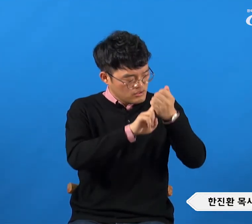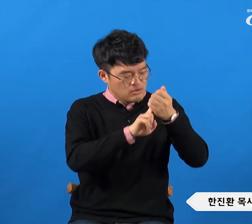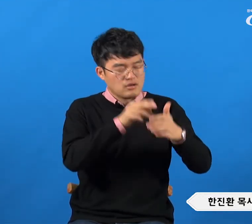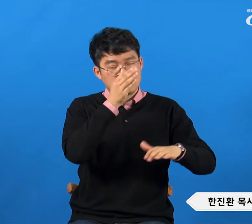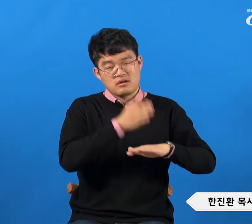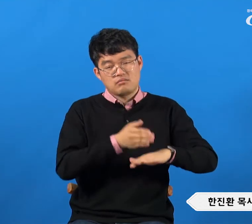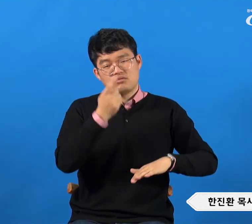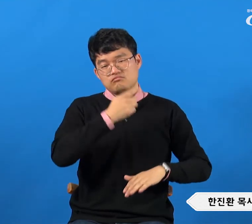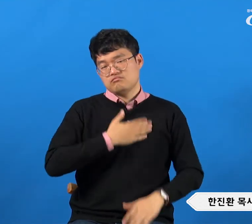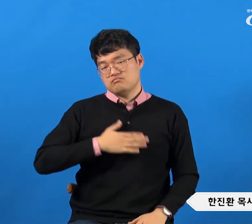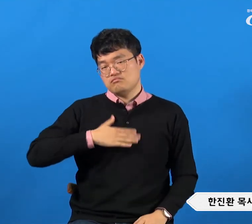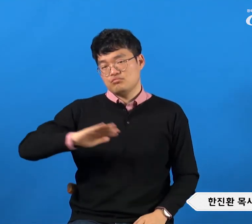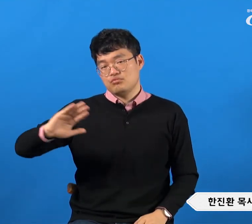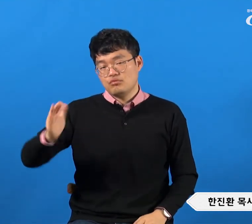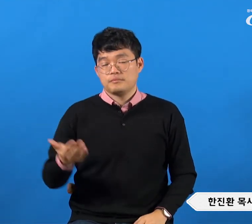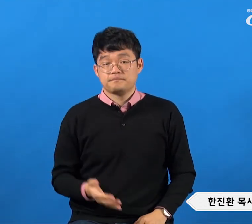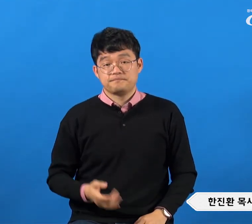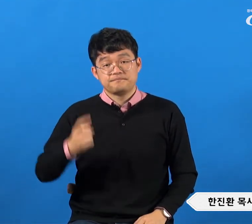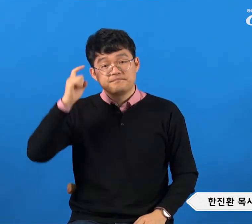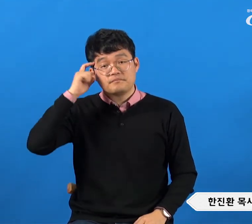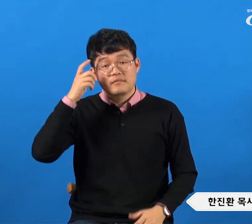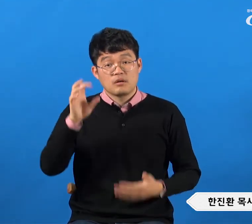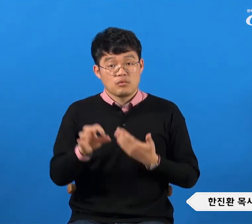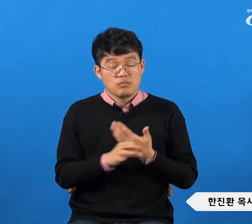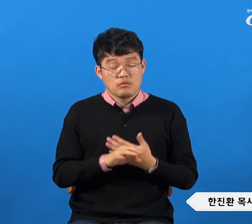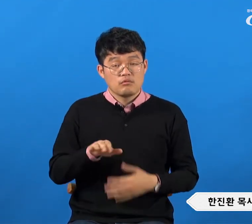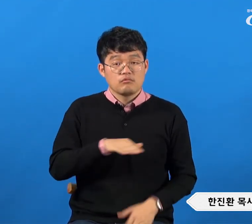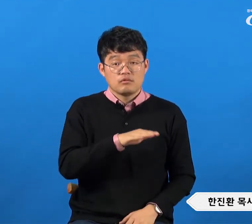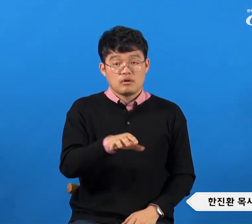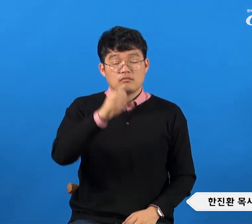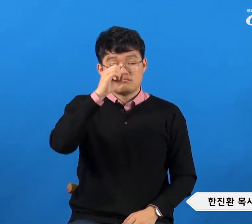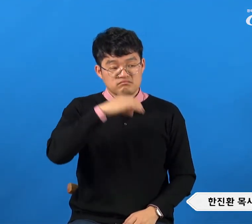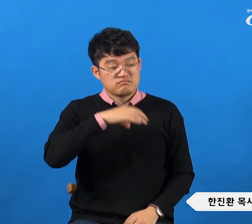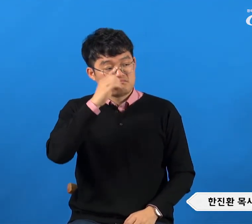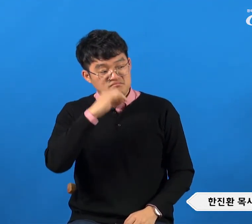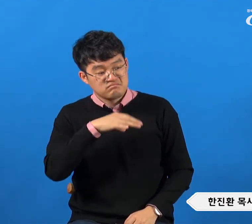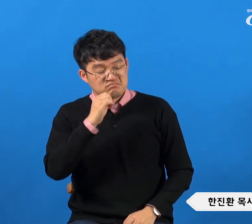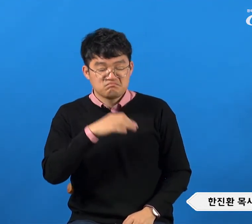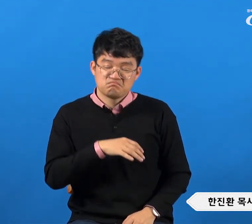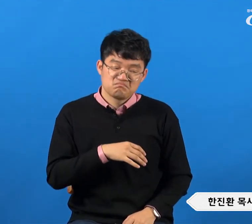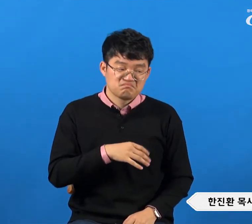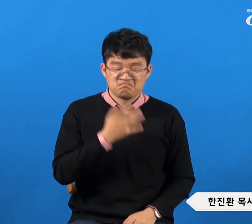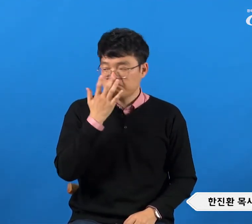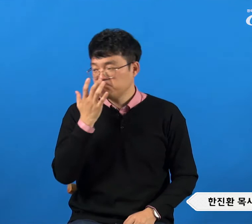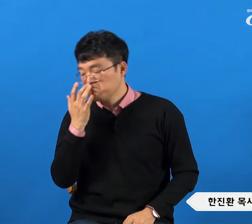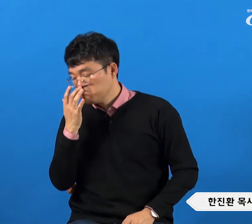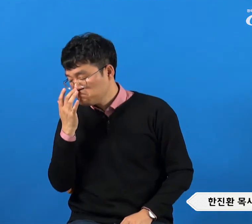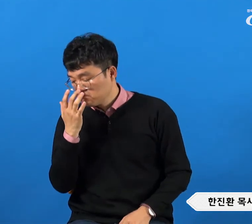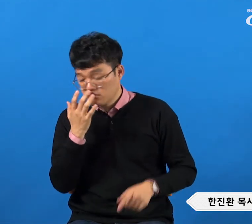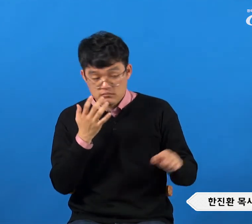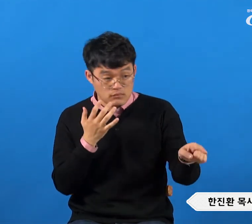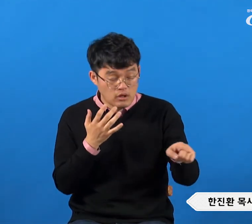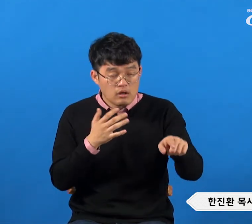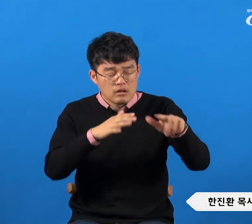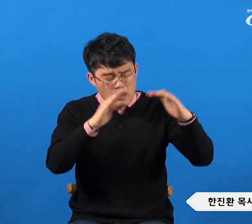따지고 보면 정말 우리가 무심코 지냈던 그 사실 하나하나가